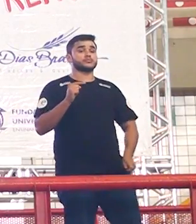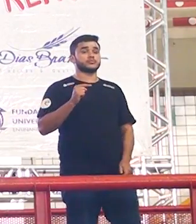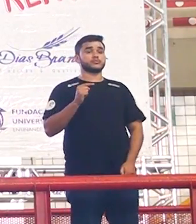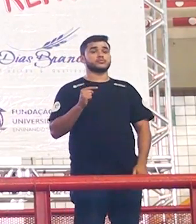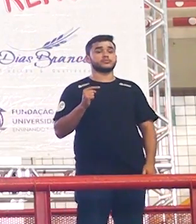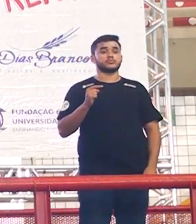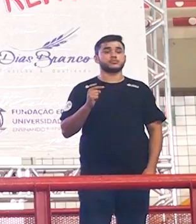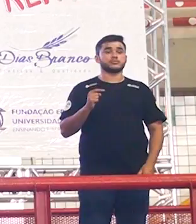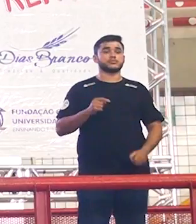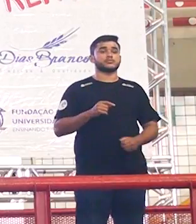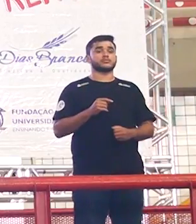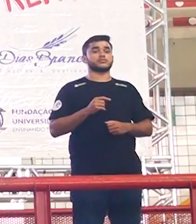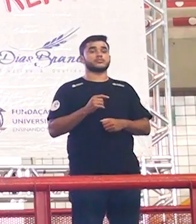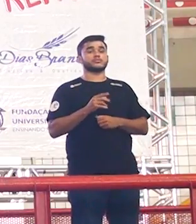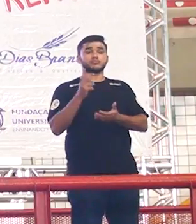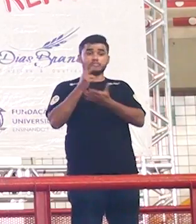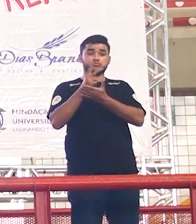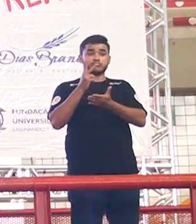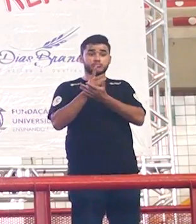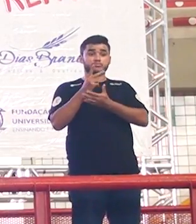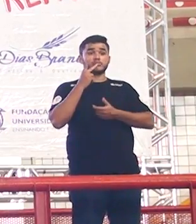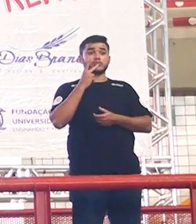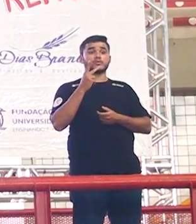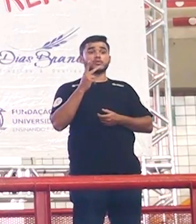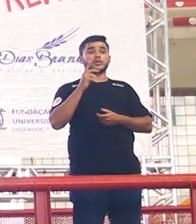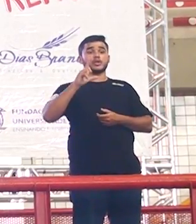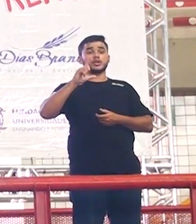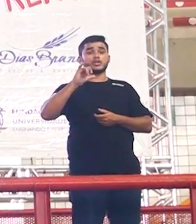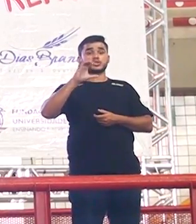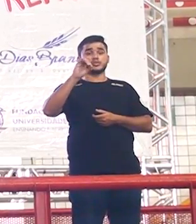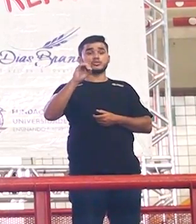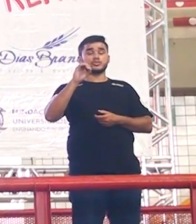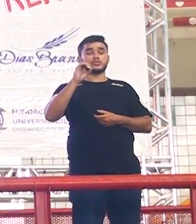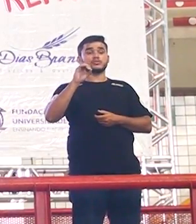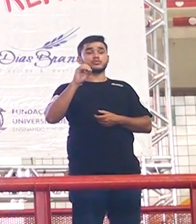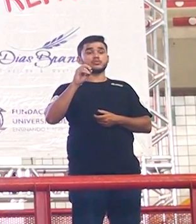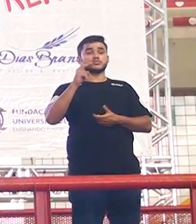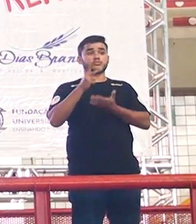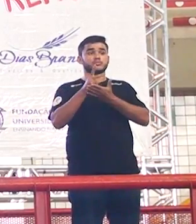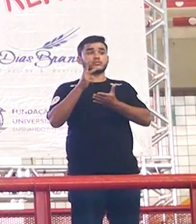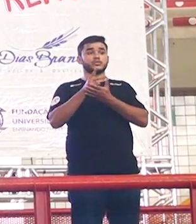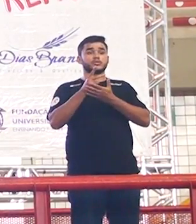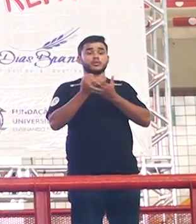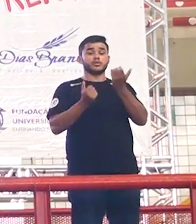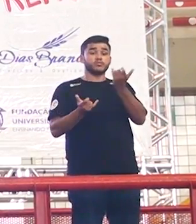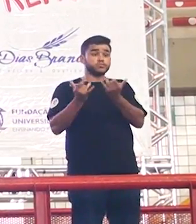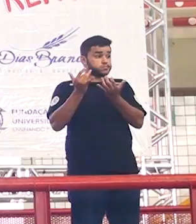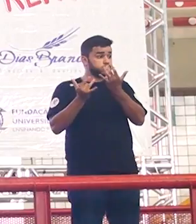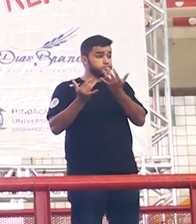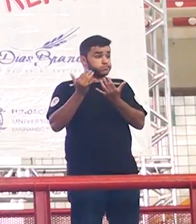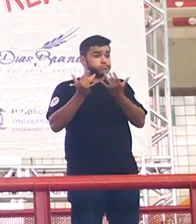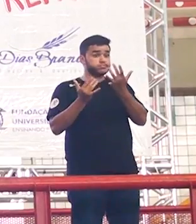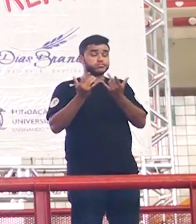quantidade de lixo. Por quê? Porque o lixo eu queimo para gerar o